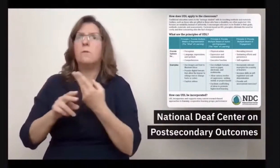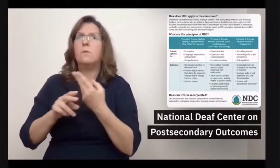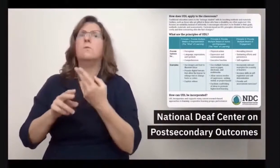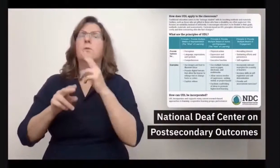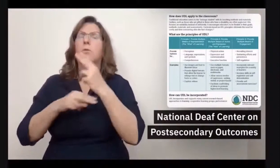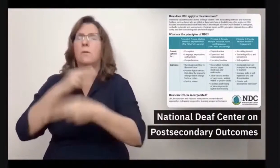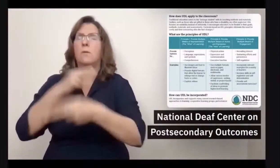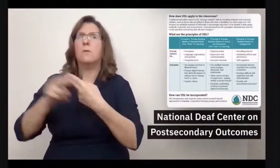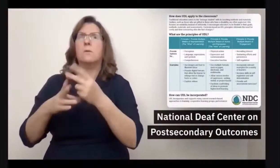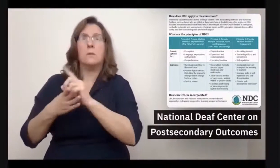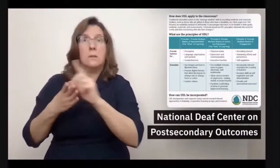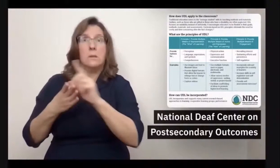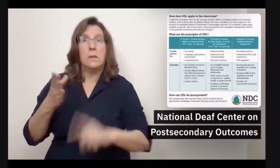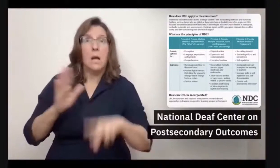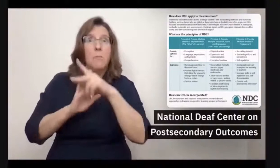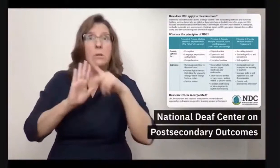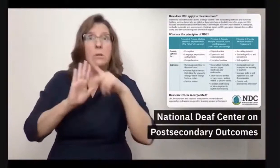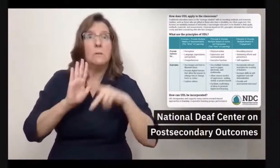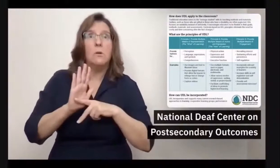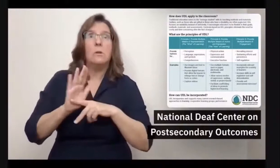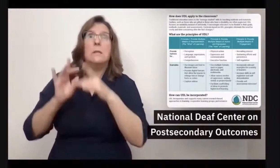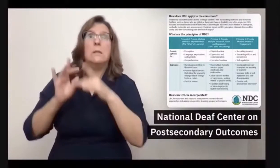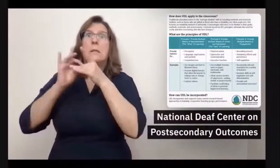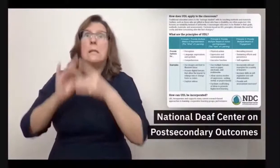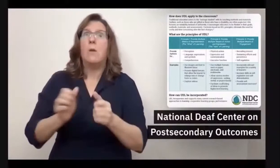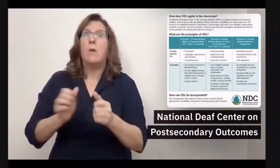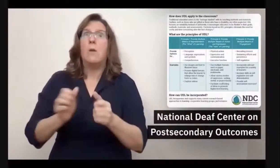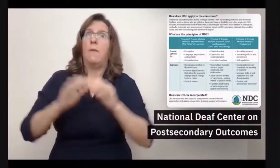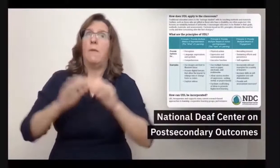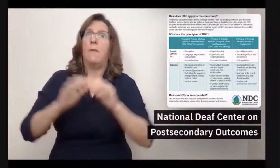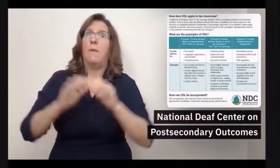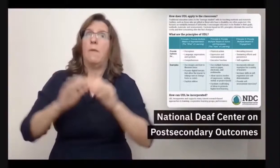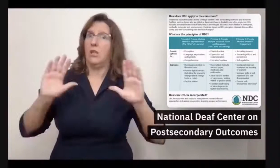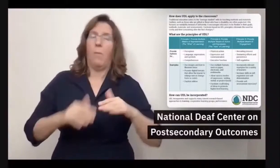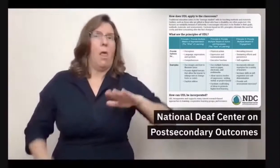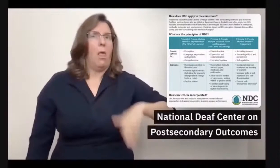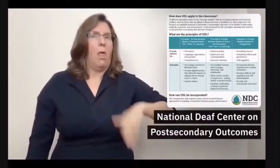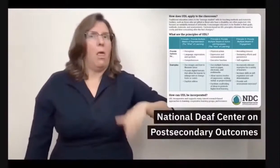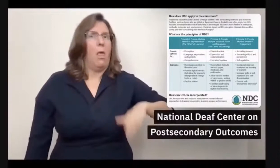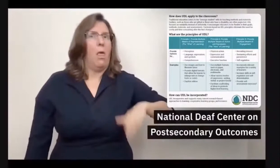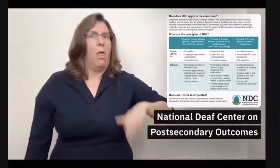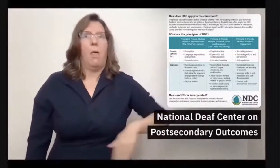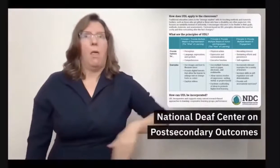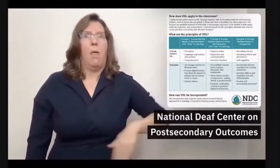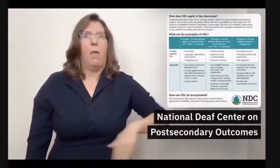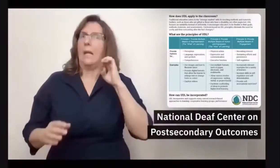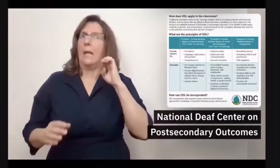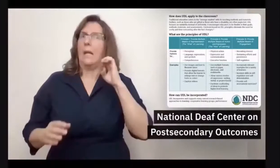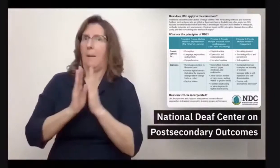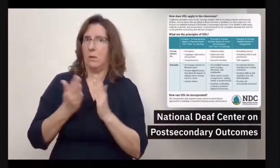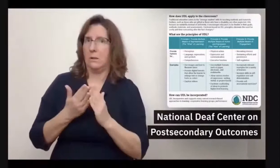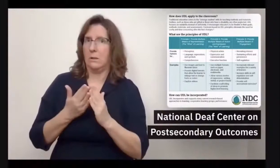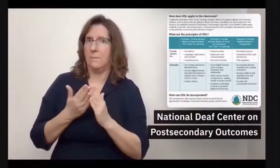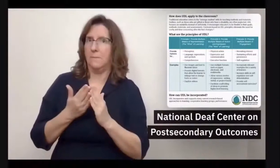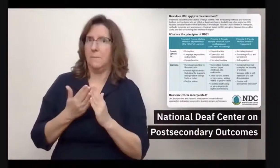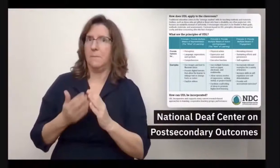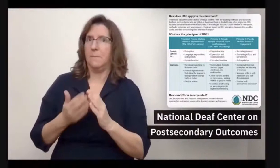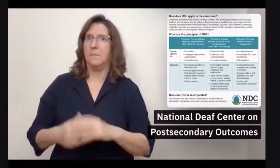para aulas. Sin embargo, no se ha hecho nada al respecto en cuanto a los e-books.